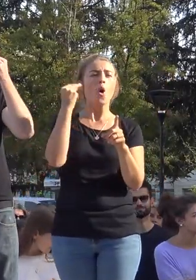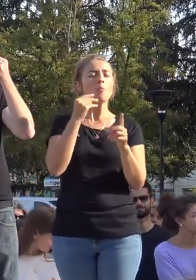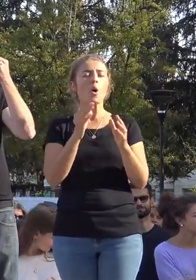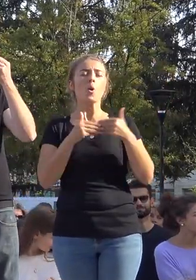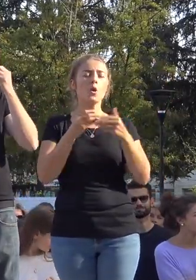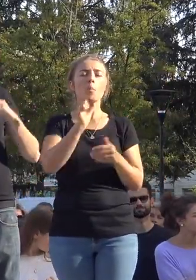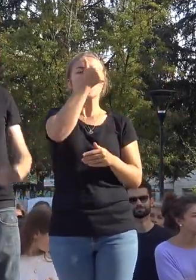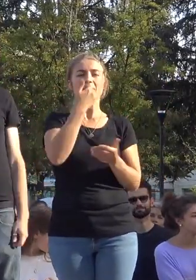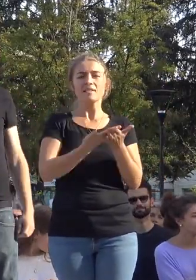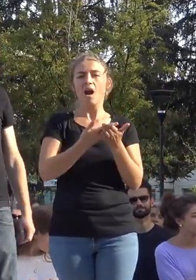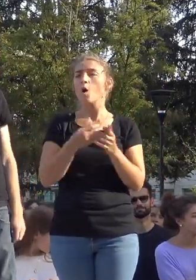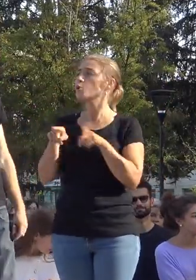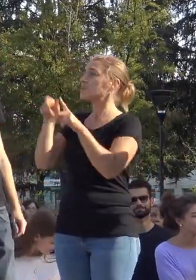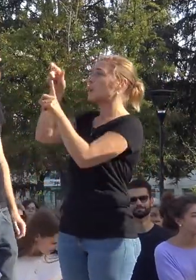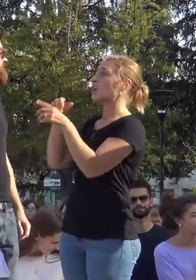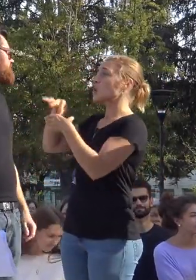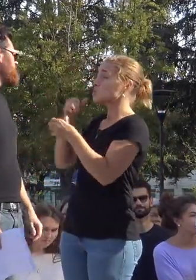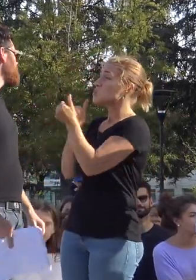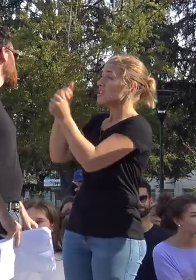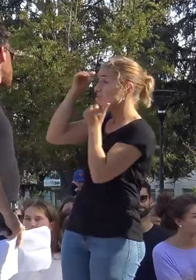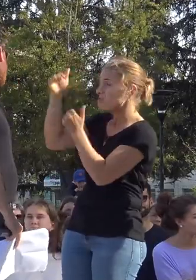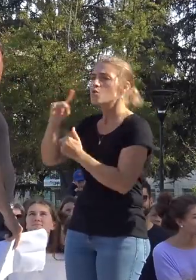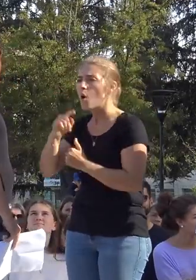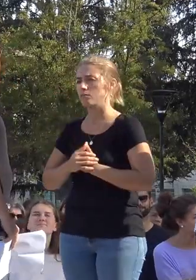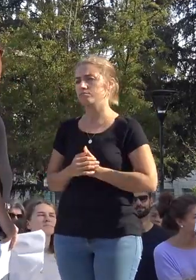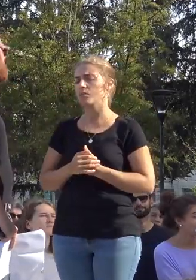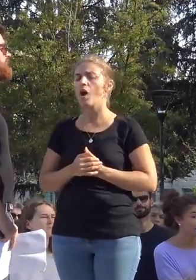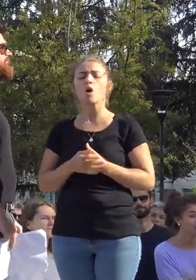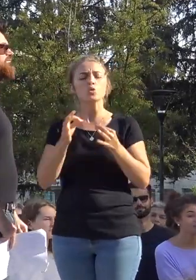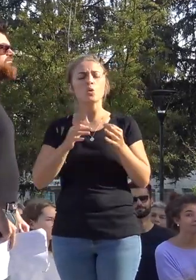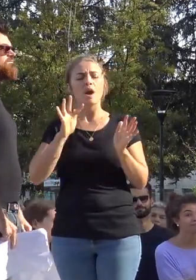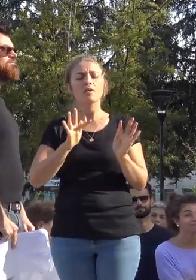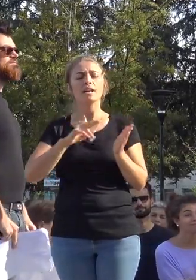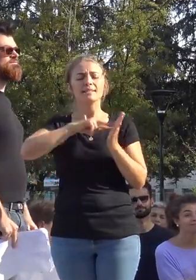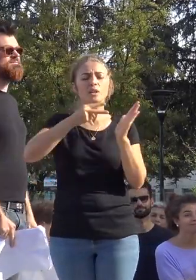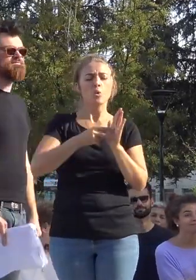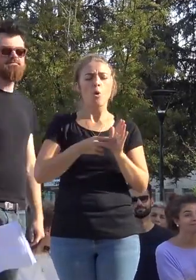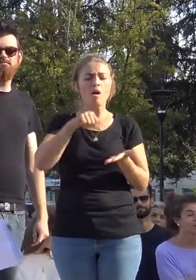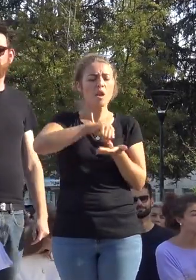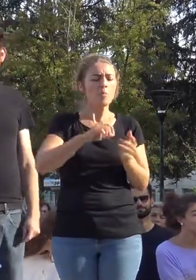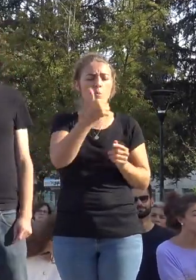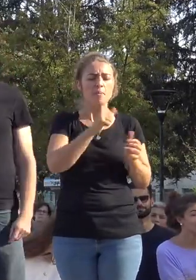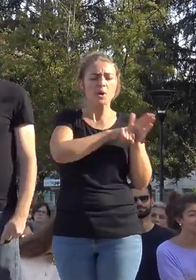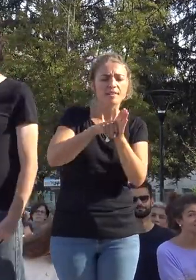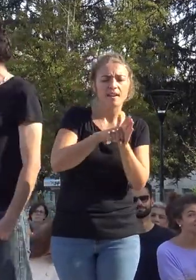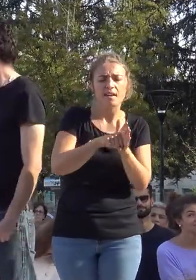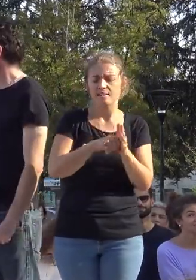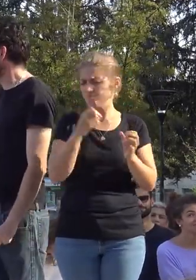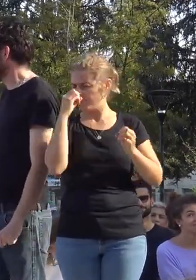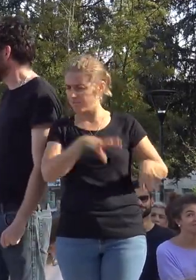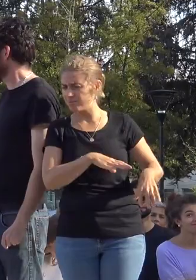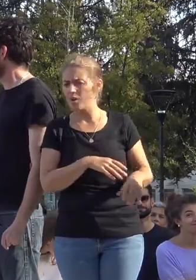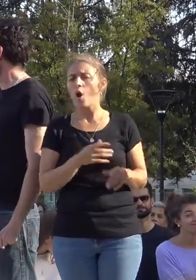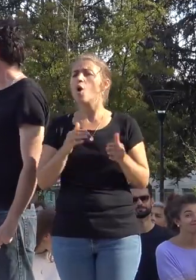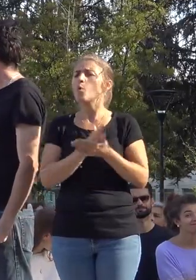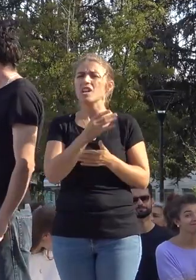élus. Refusons les fausses solutions technocentrées, les grands projets inutiles qui laissent penser que nous pouvons